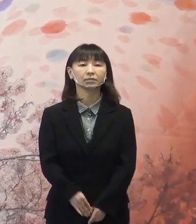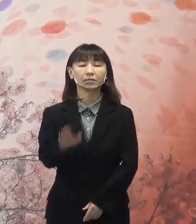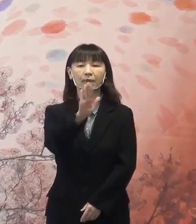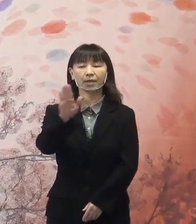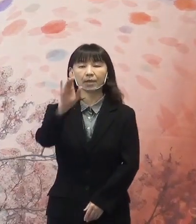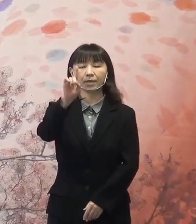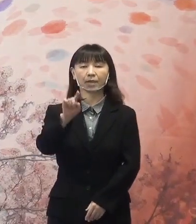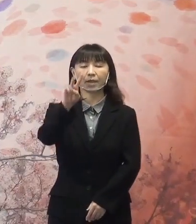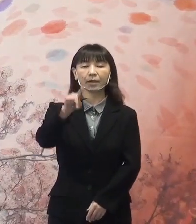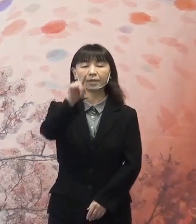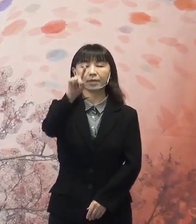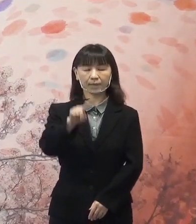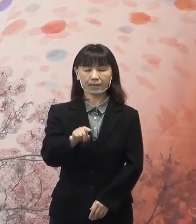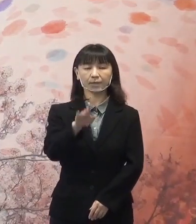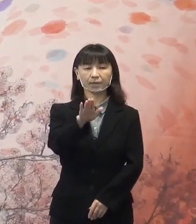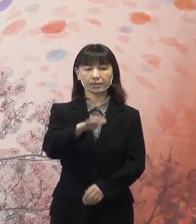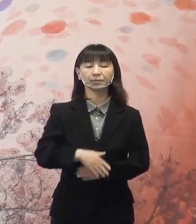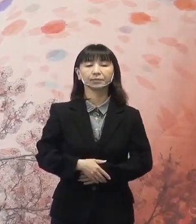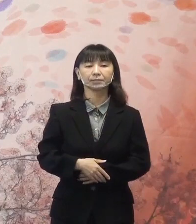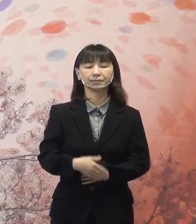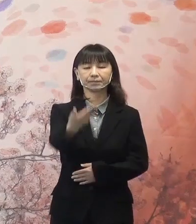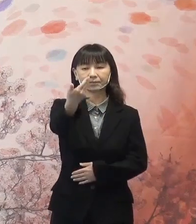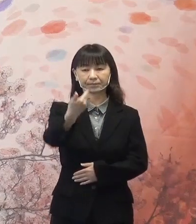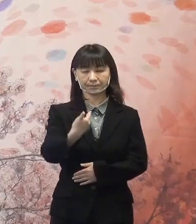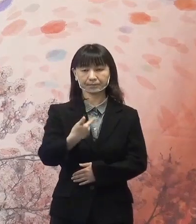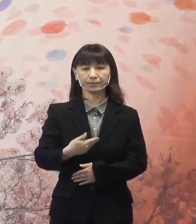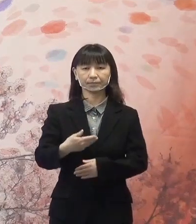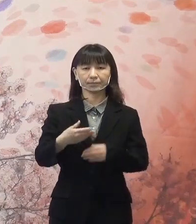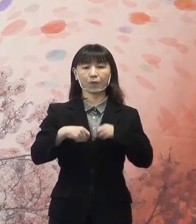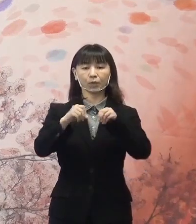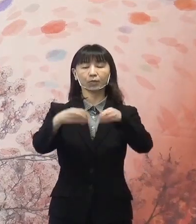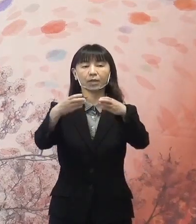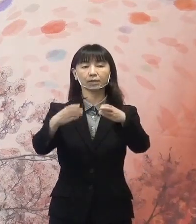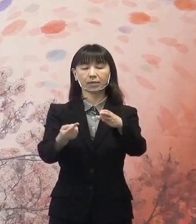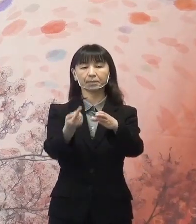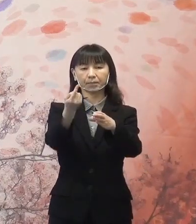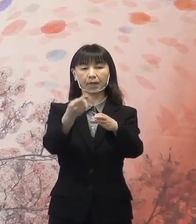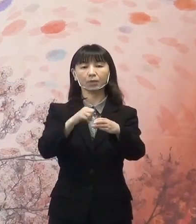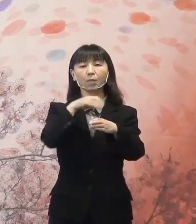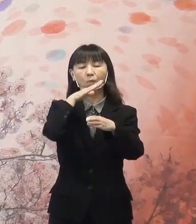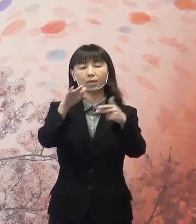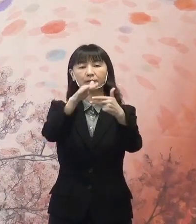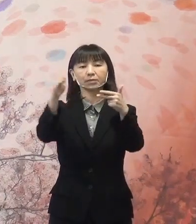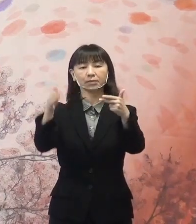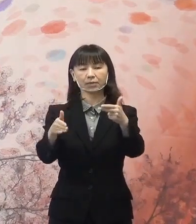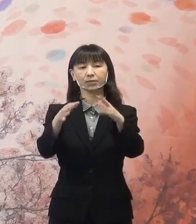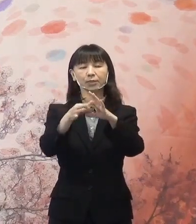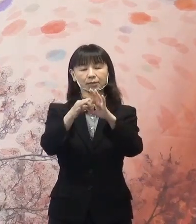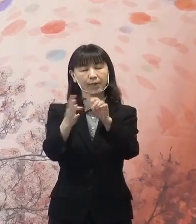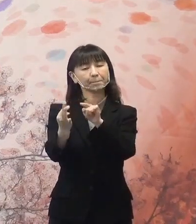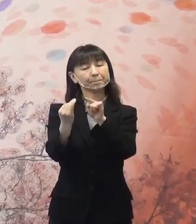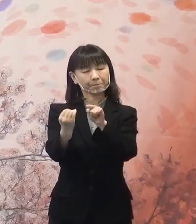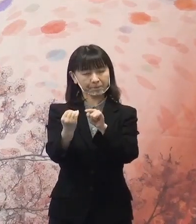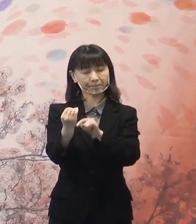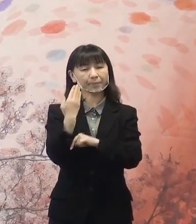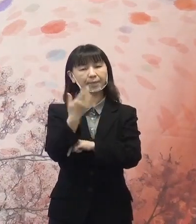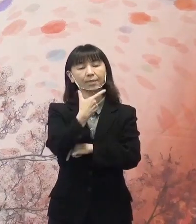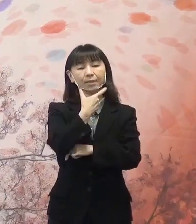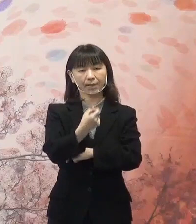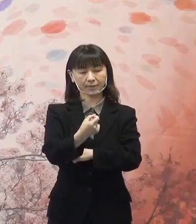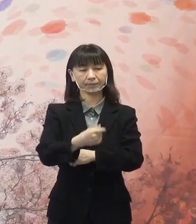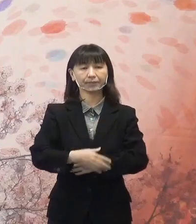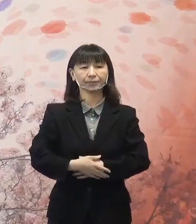デイリー東北の佐藤村です。 お願いいたします。 よろしくお願いいたします。クラスターが発生した高齢者施設についてどの程度お聞きしたいんですが、 は